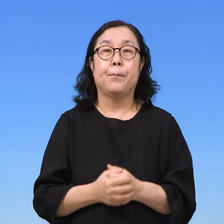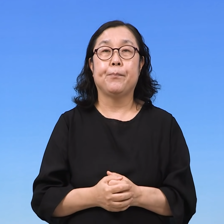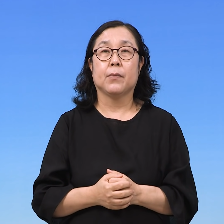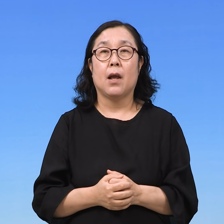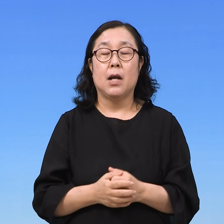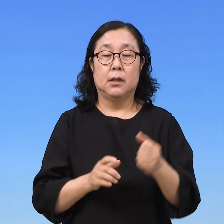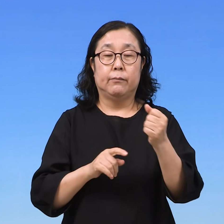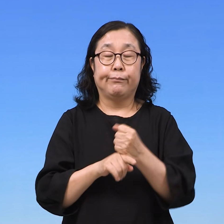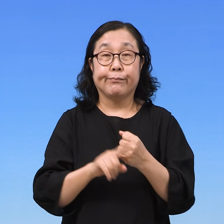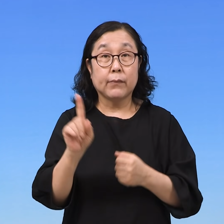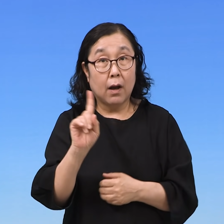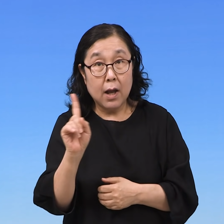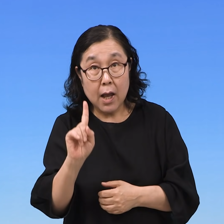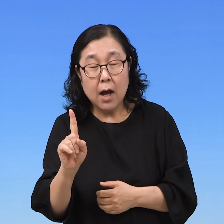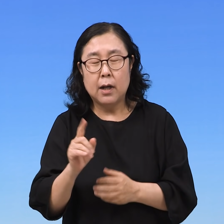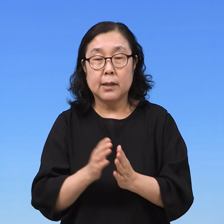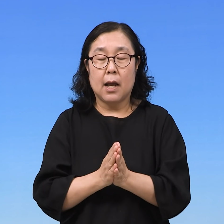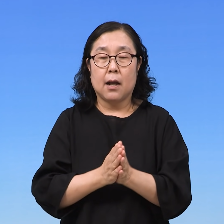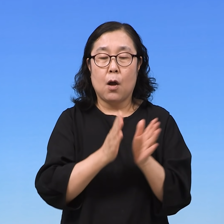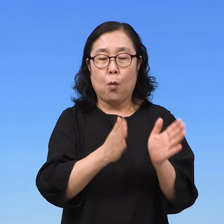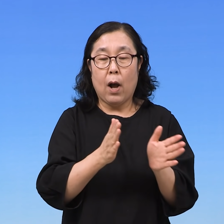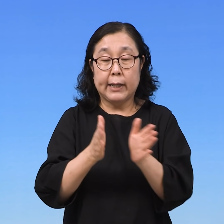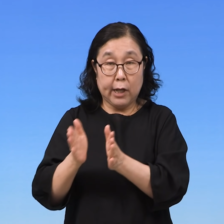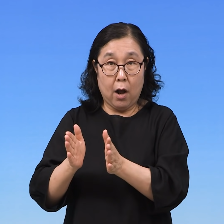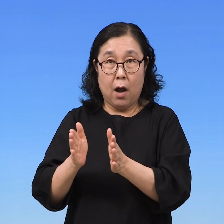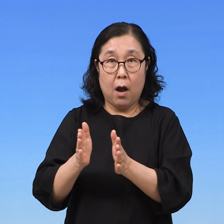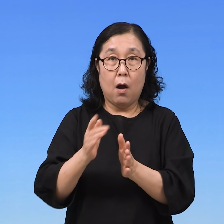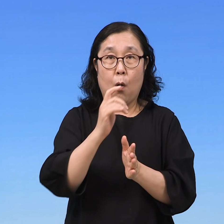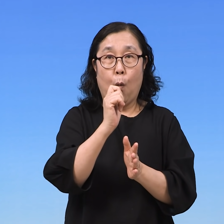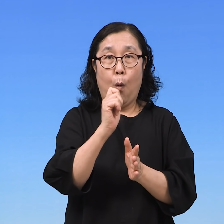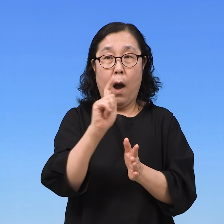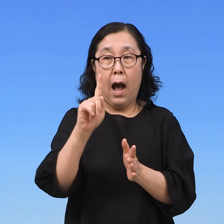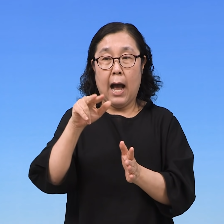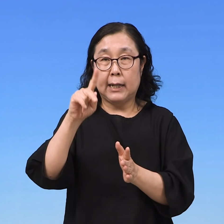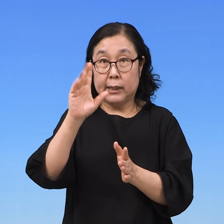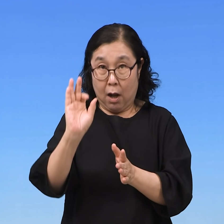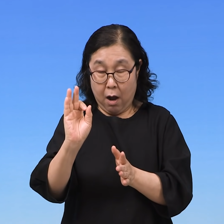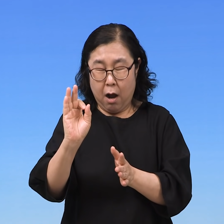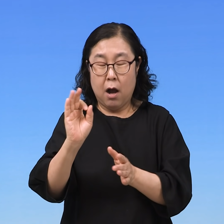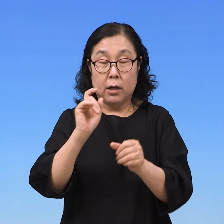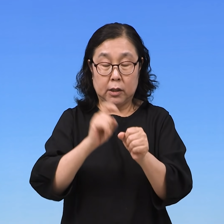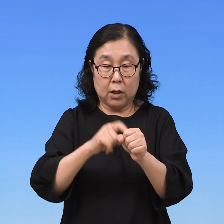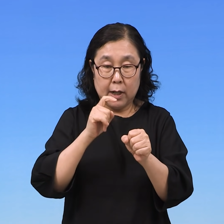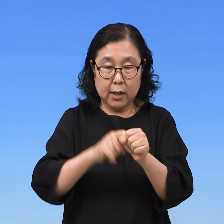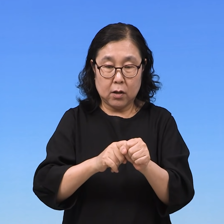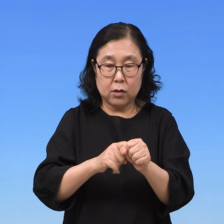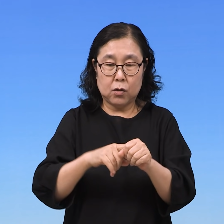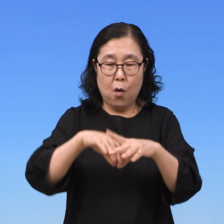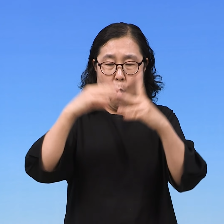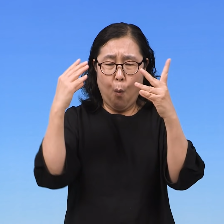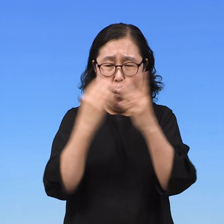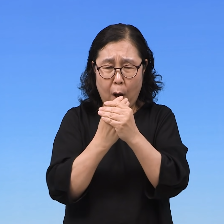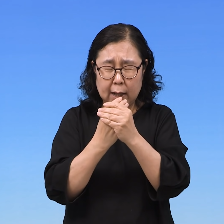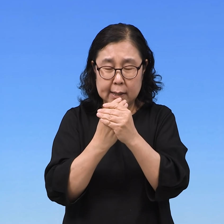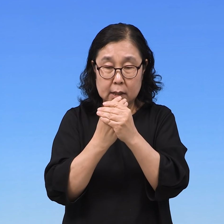뭘 뜻하느냐? 이 과정적인 존재라는 것은 한마디로 아직도 미완성이라는 뜻입니다.